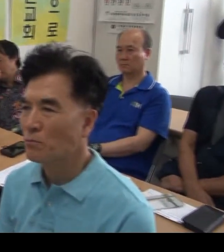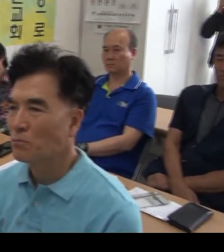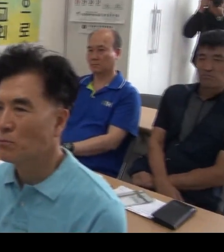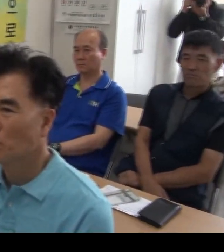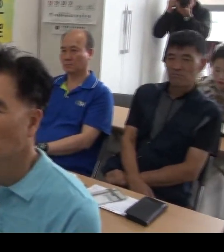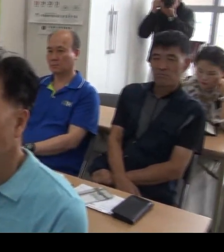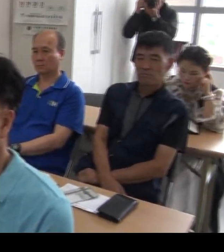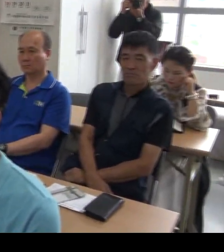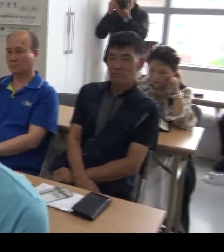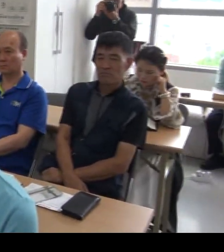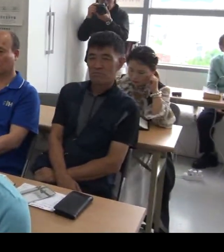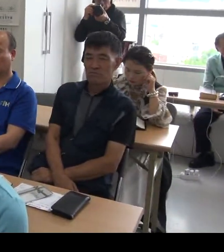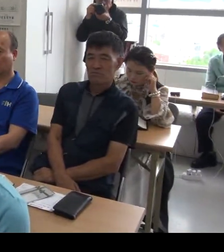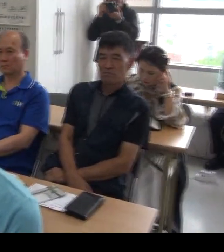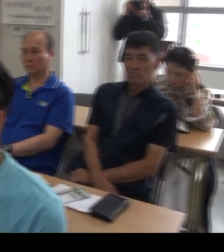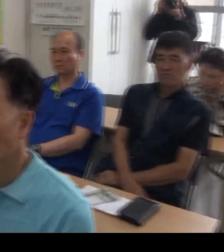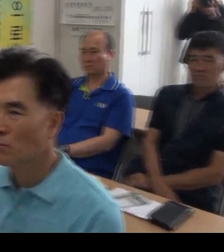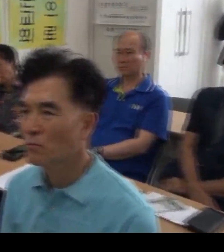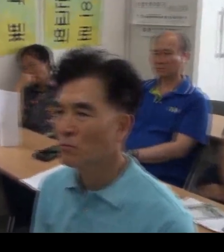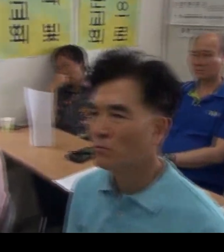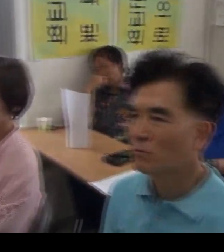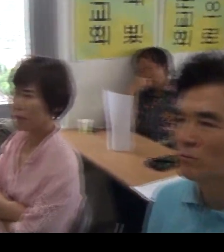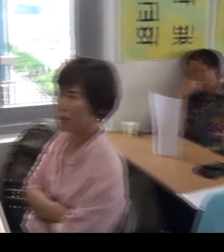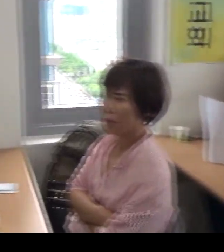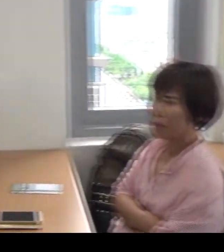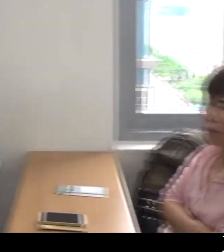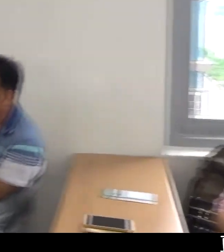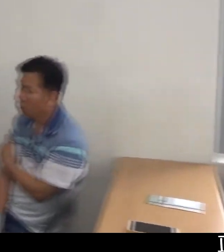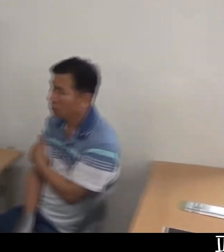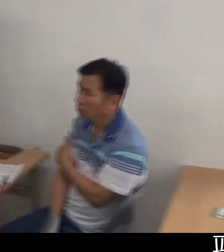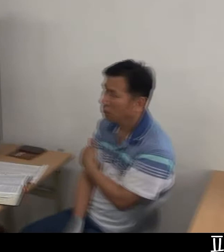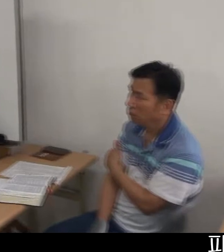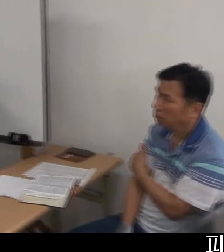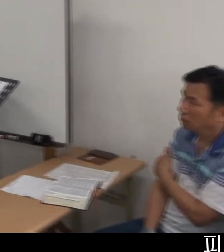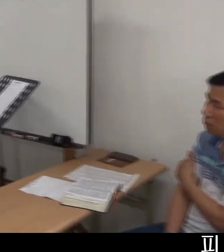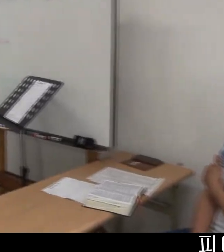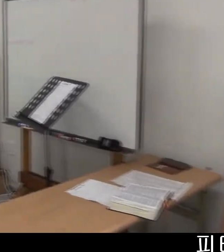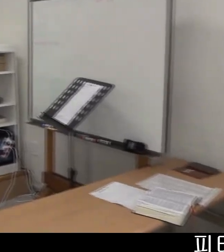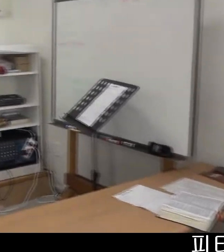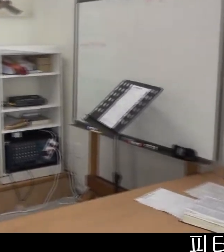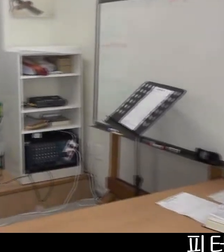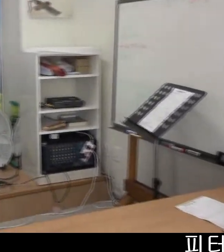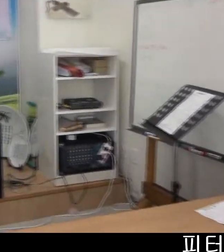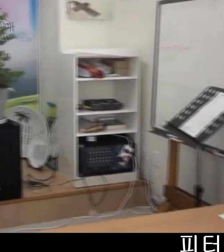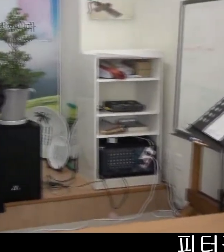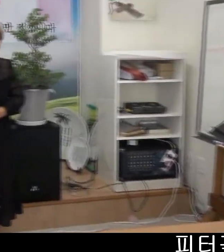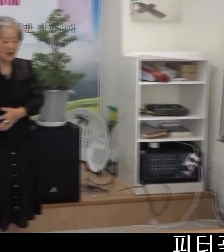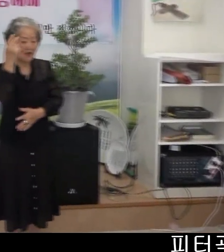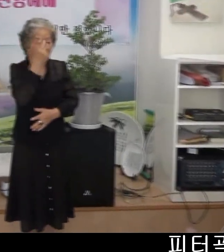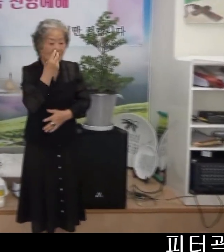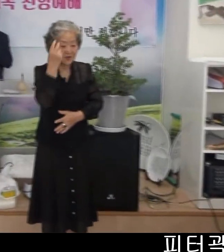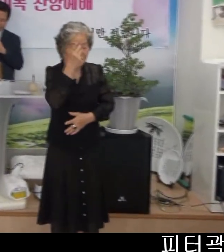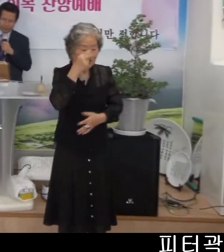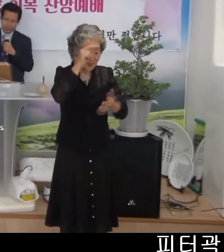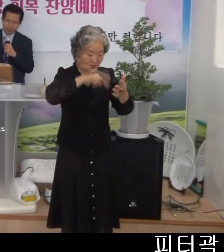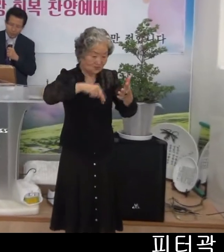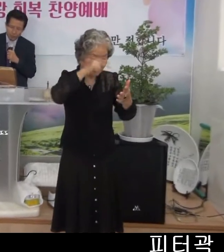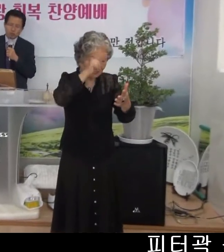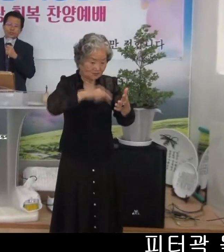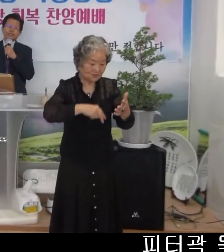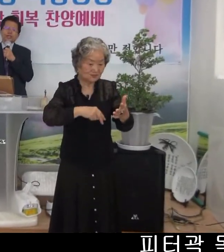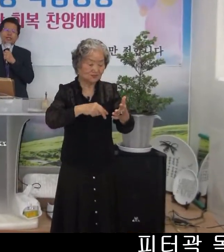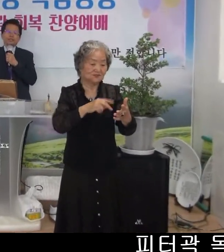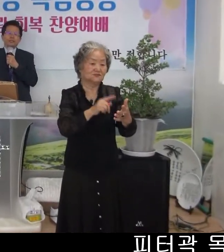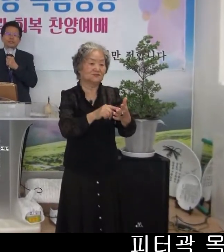통해서 믿음이 무엇인가에 대해서 살펴보도록 하겠습니다. 저처럼 오늘 본문에 믿음의 정의,